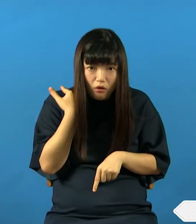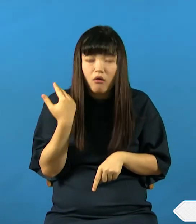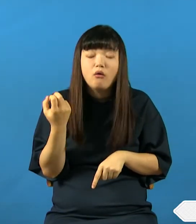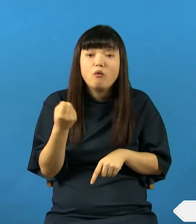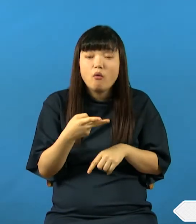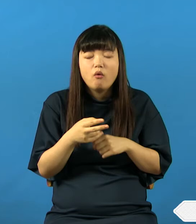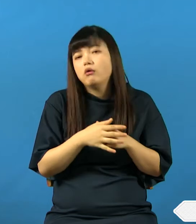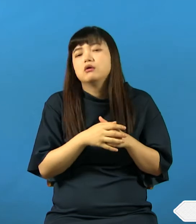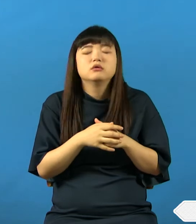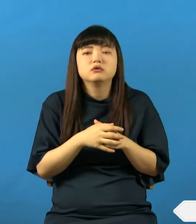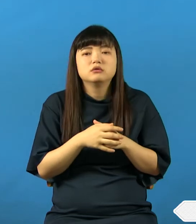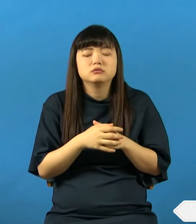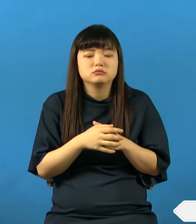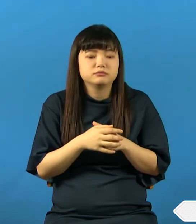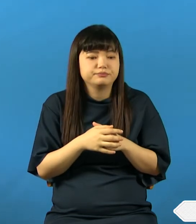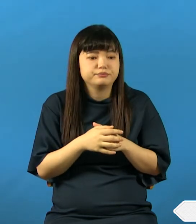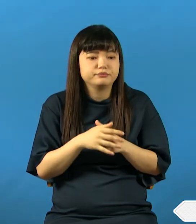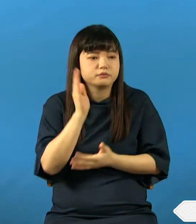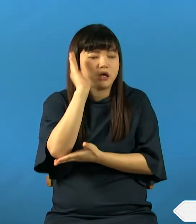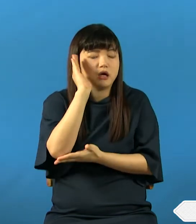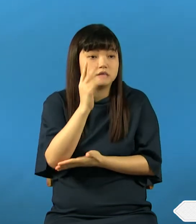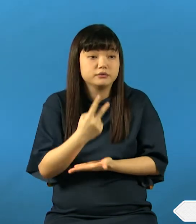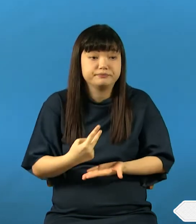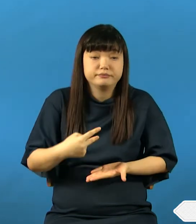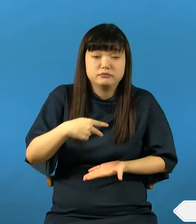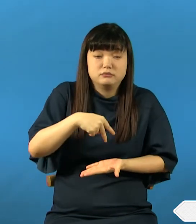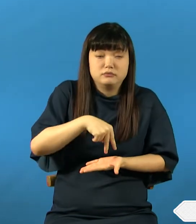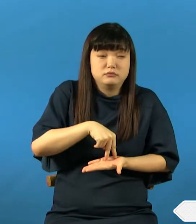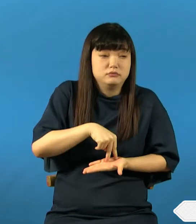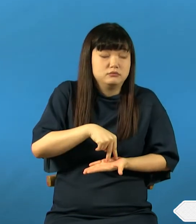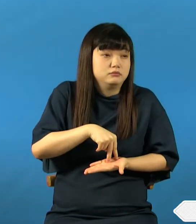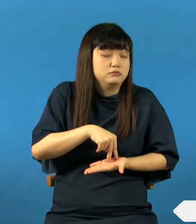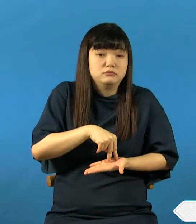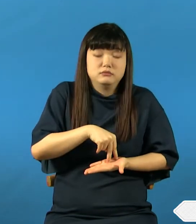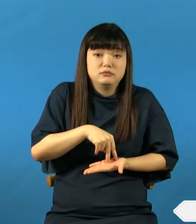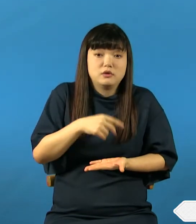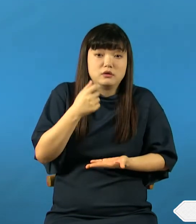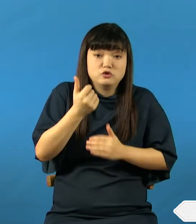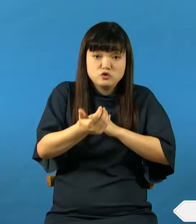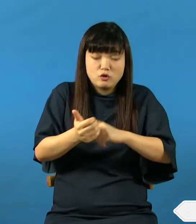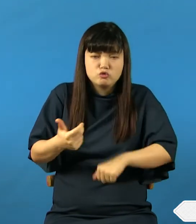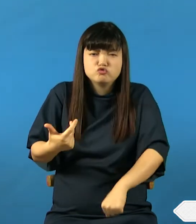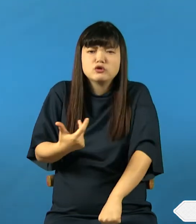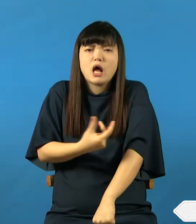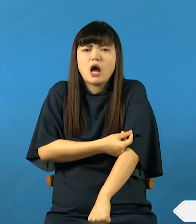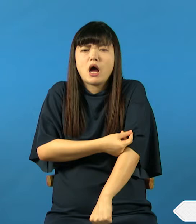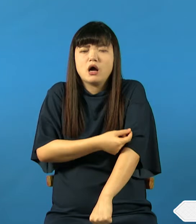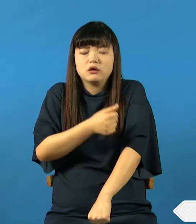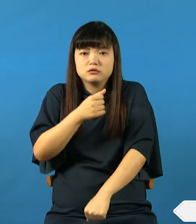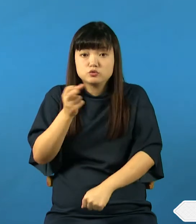아드레날린이 제대로 분비가 안 돼서 강단에 오르기 전에 아드레날린 주사를 맞기도 합니다.